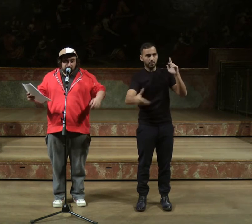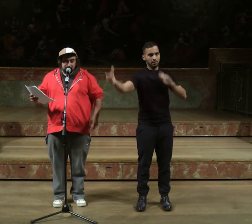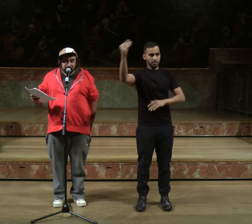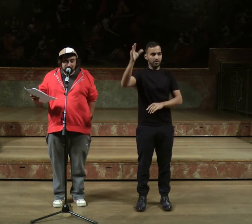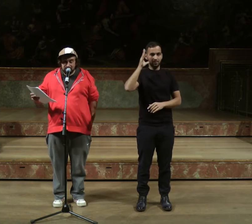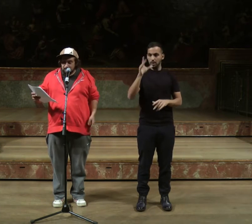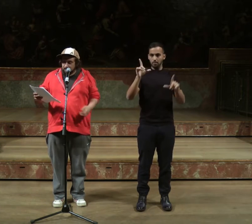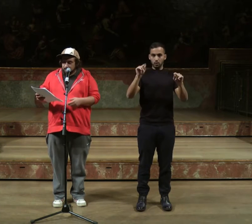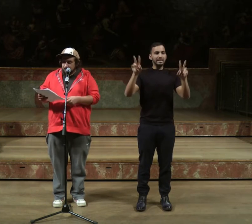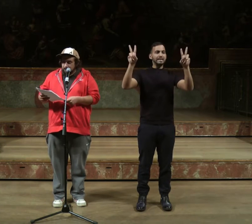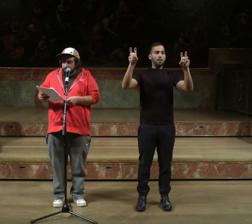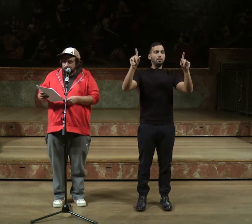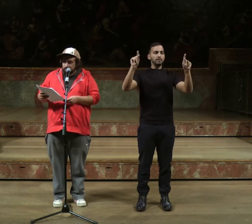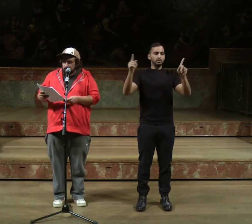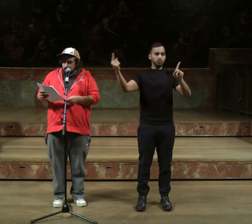Daher verlasse ich jetzt das Thema,